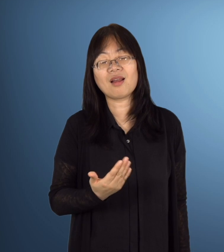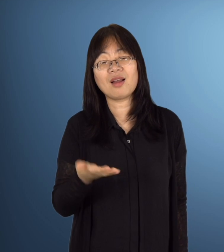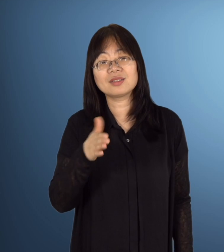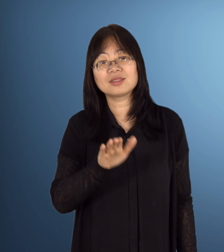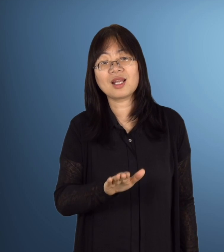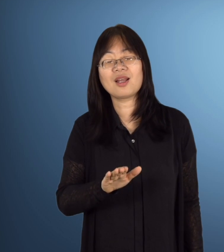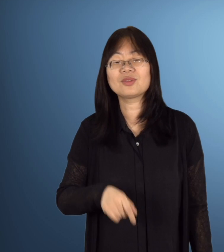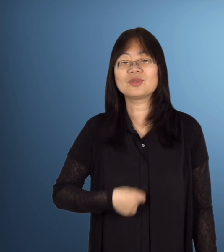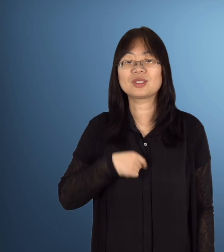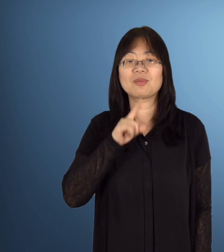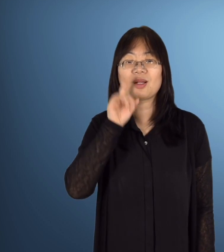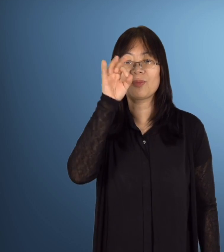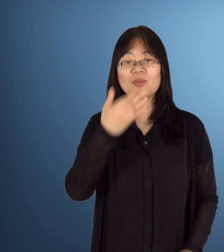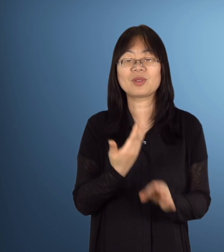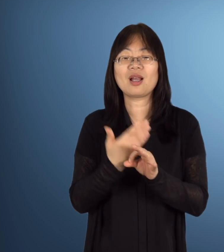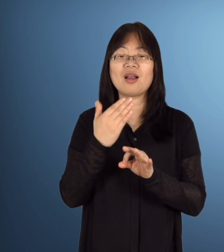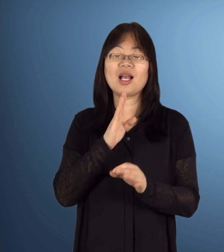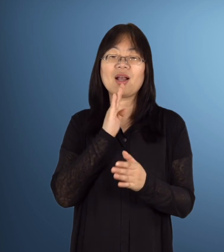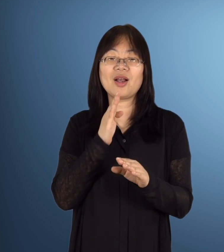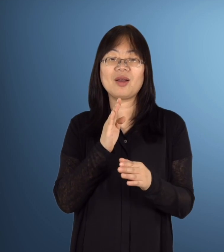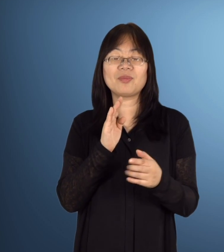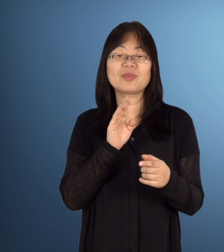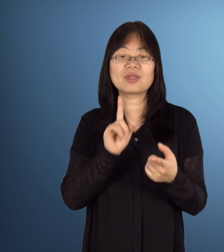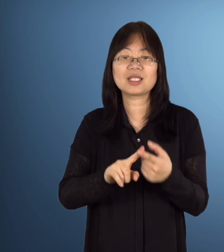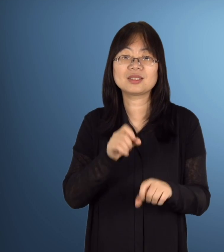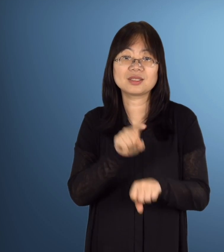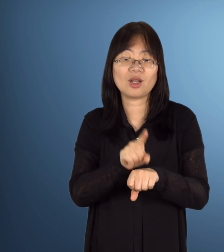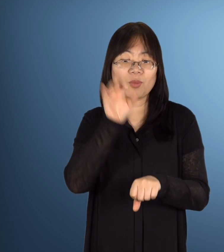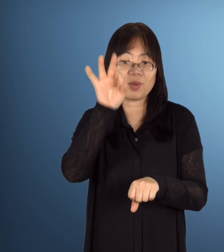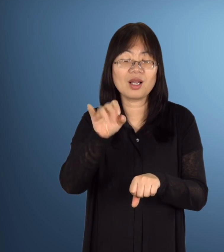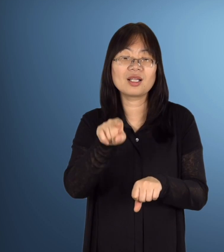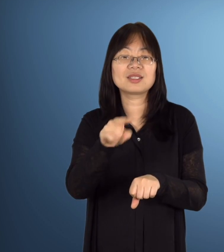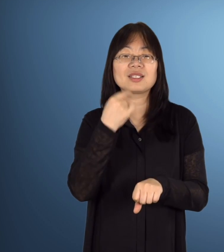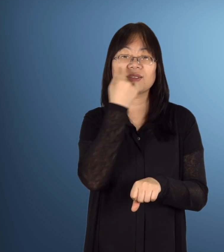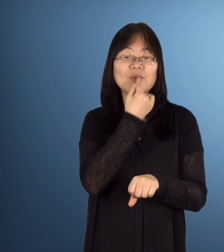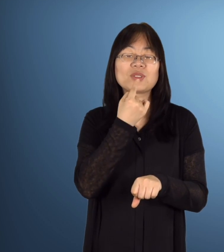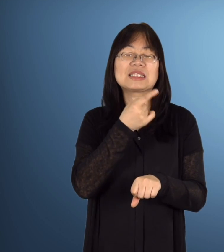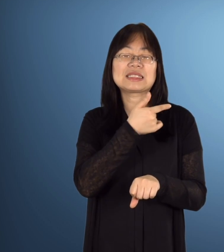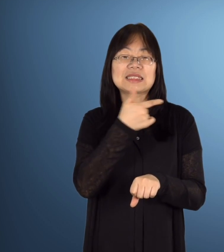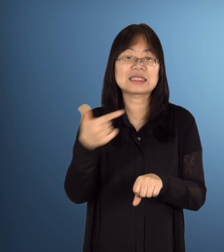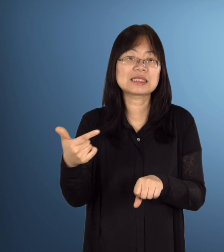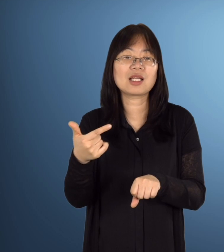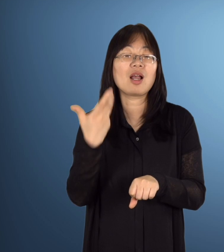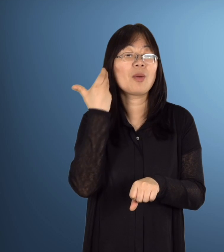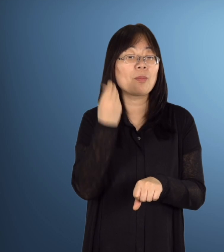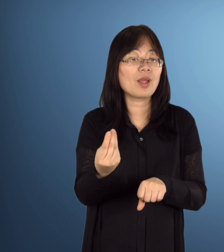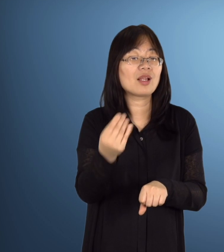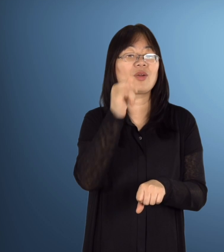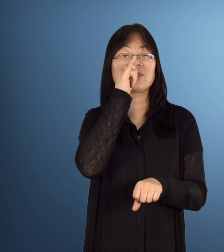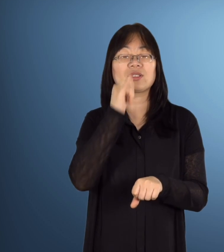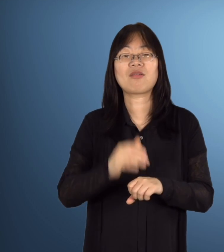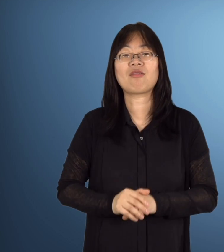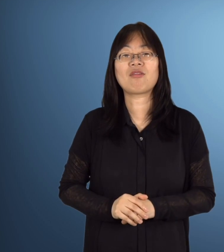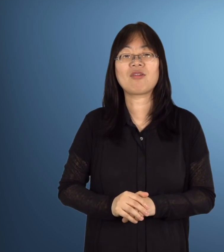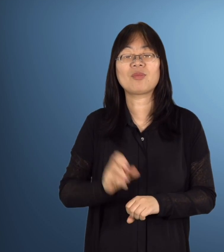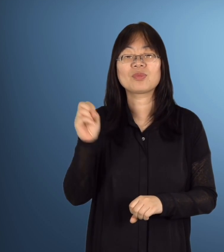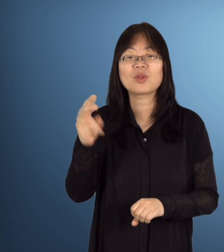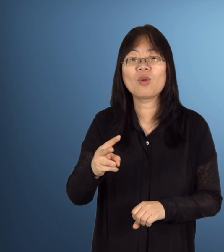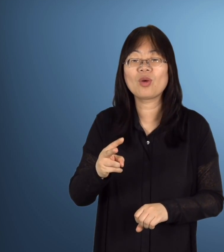근데 사실 합리성에서는 이 이론이 굉장히 매력이 있어요.